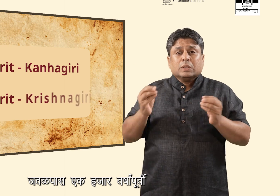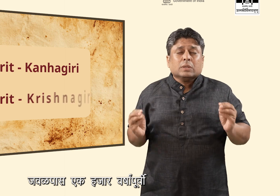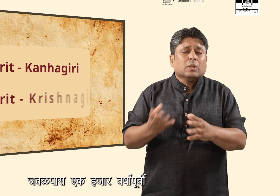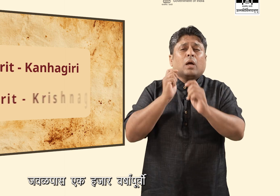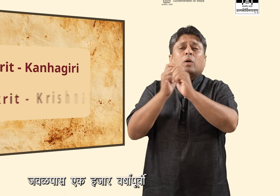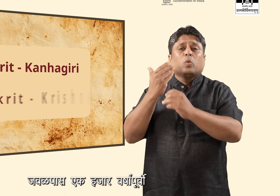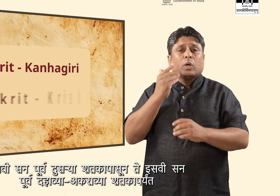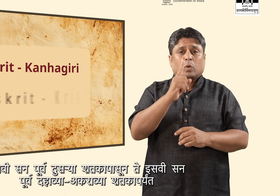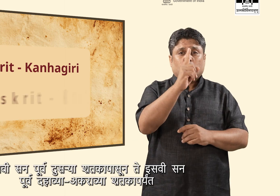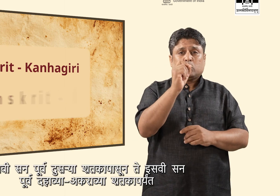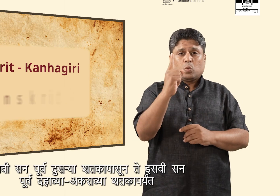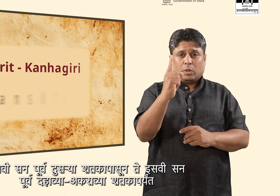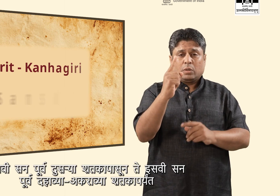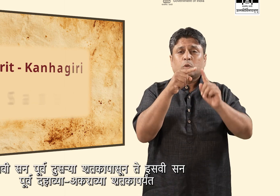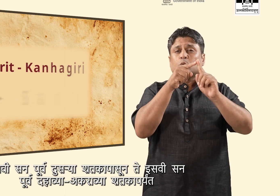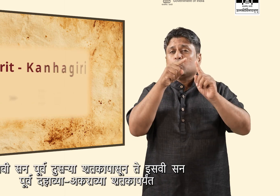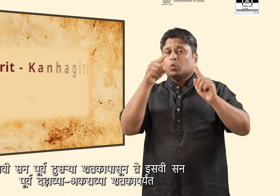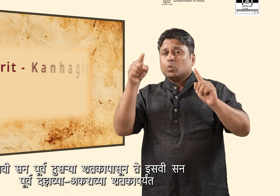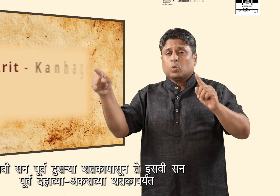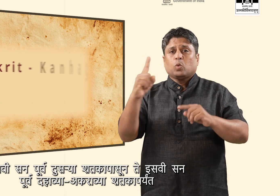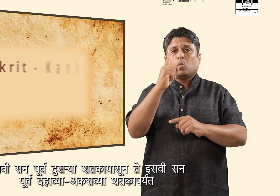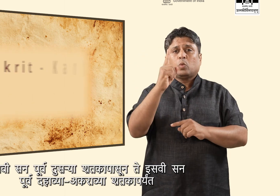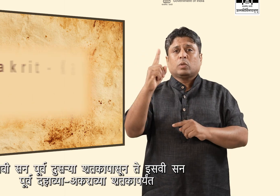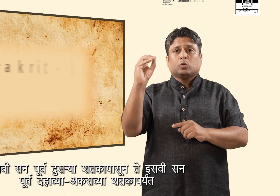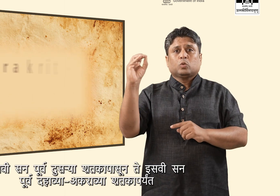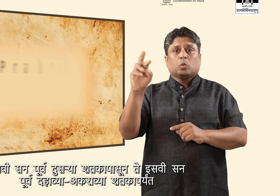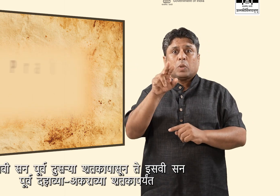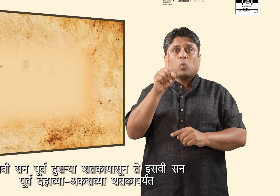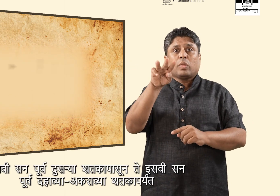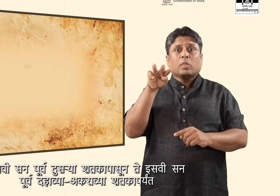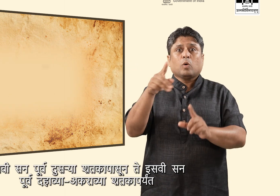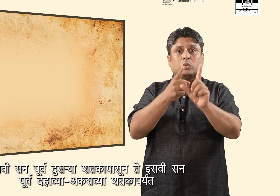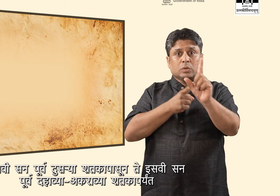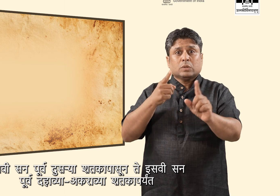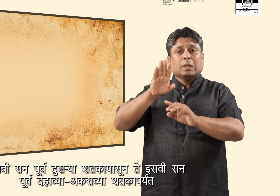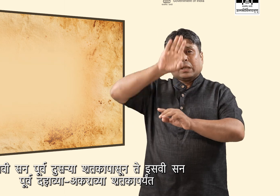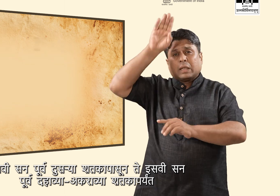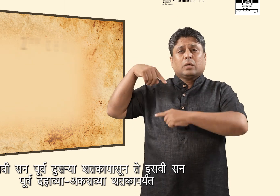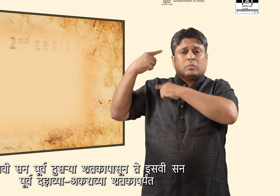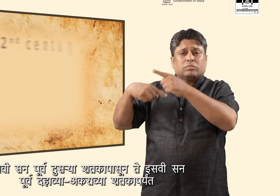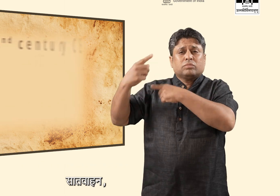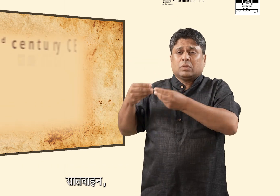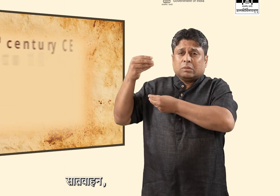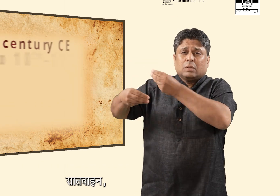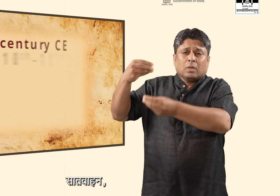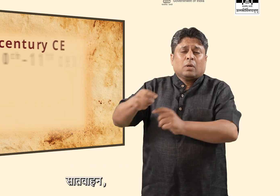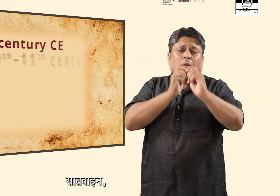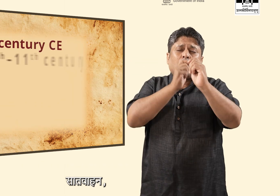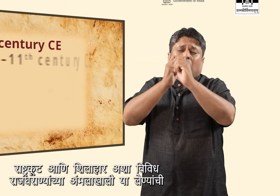वर्षांपूर्वी इसवी सन पूर्व 2ऱ्या शतकापासून ते इसवी सन पूर्व 10व्या-11व्या शतकापर्यंत सातवाहन,